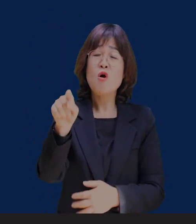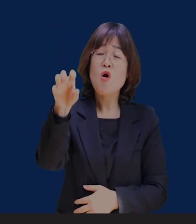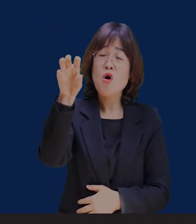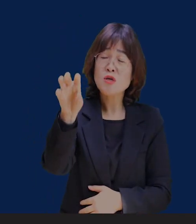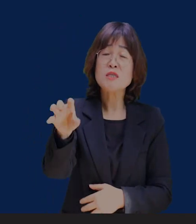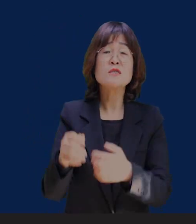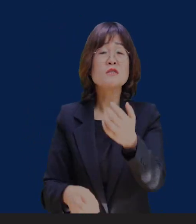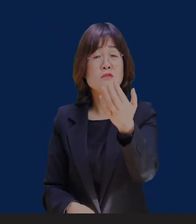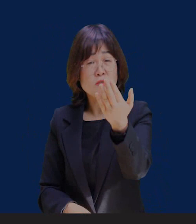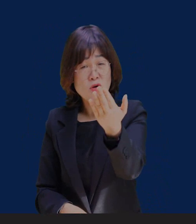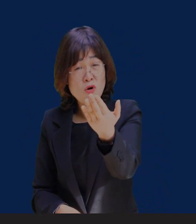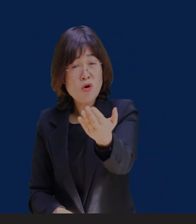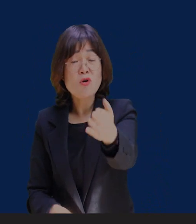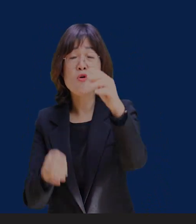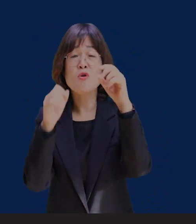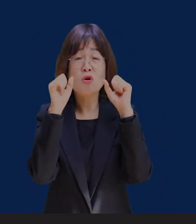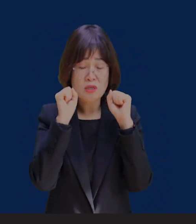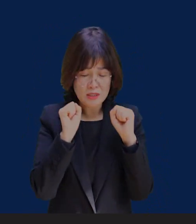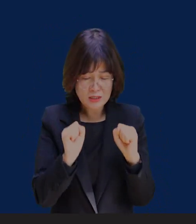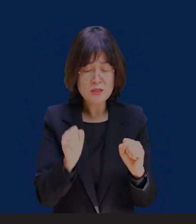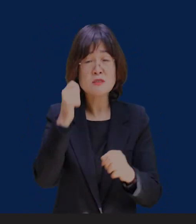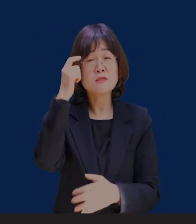거기 너